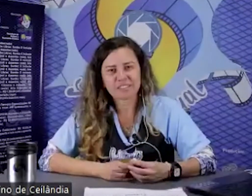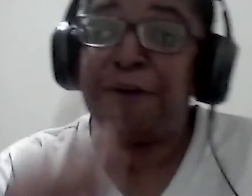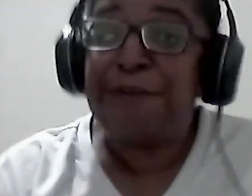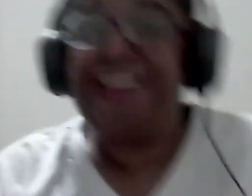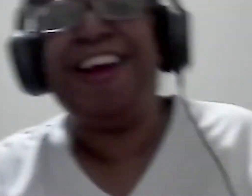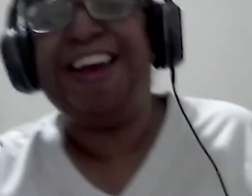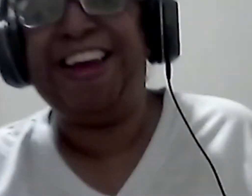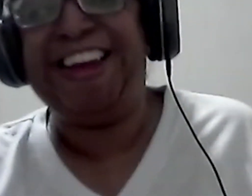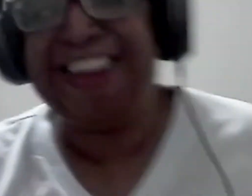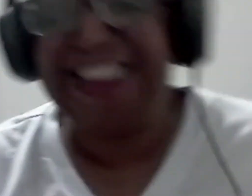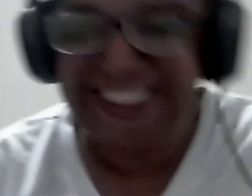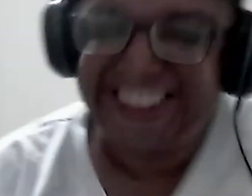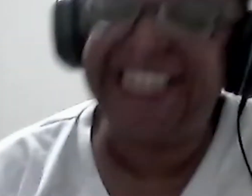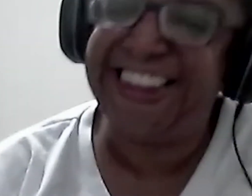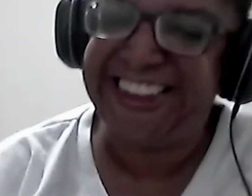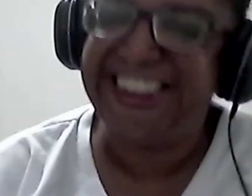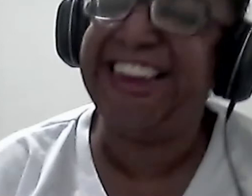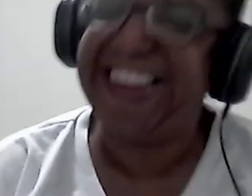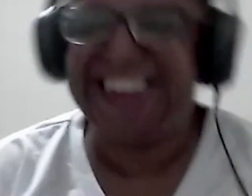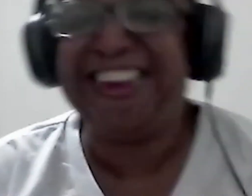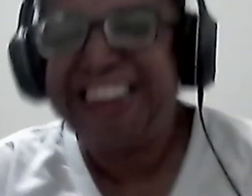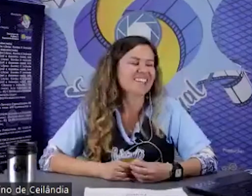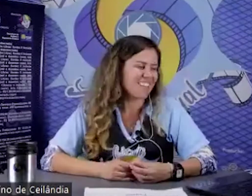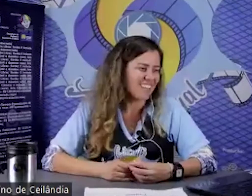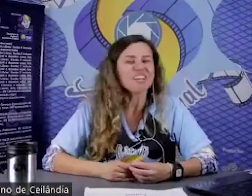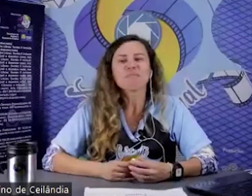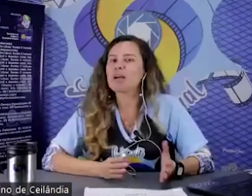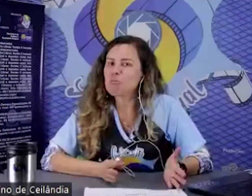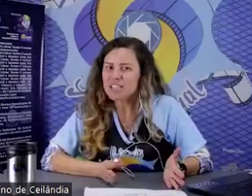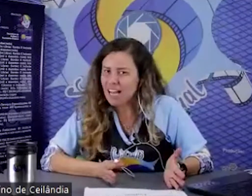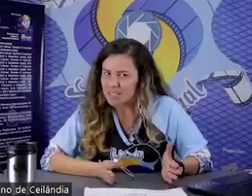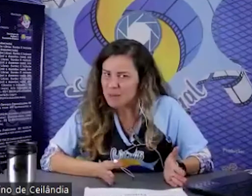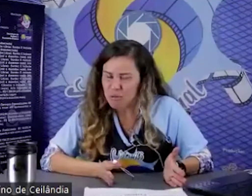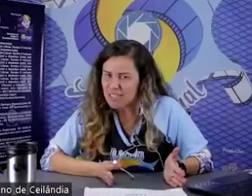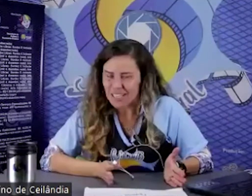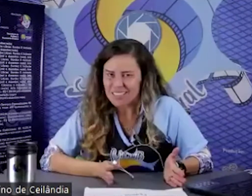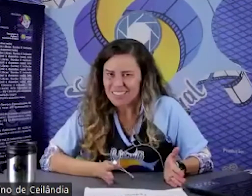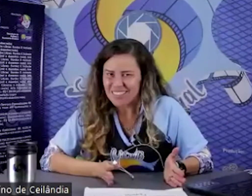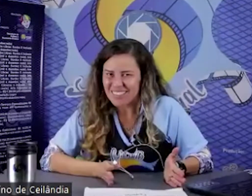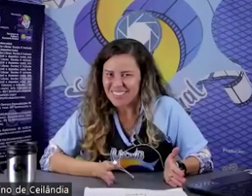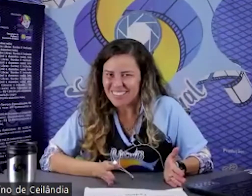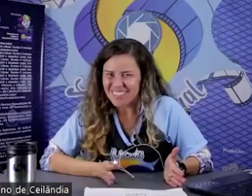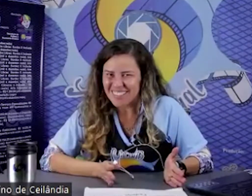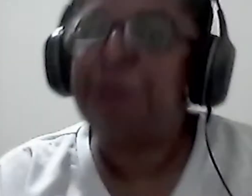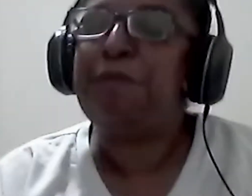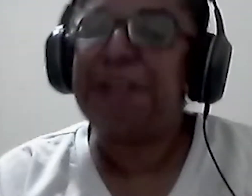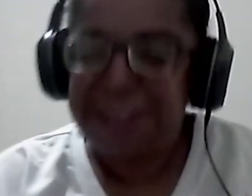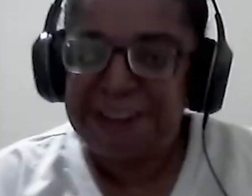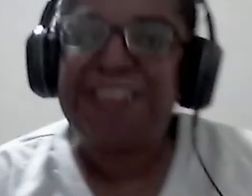eu, Filha única. É. igualzinha a Bem eu. cuidada, bem cuidada, Isso mesmo. Você tem que ser